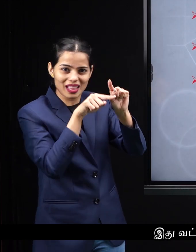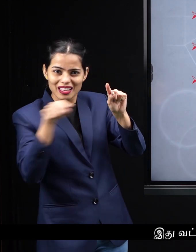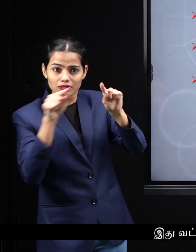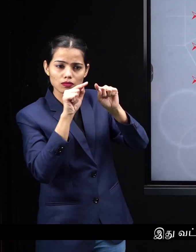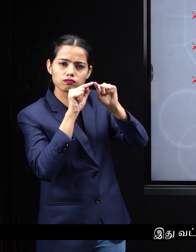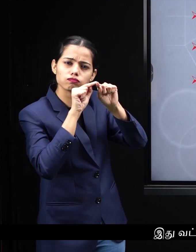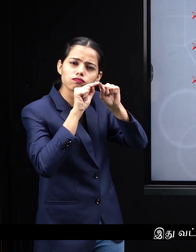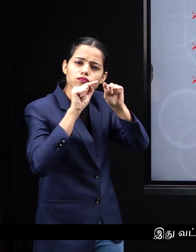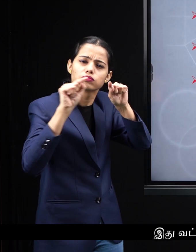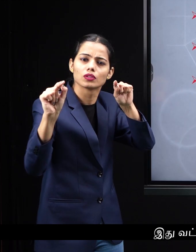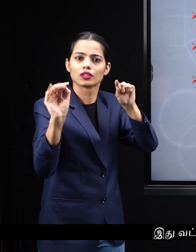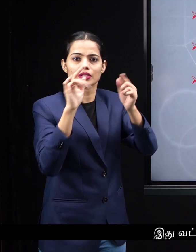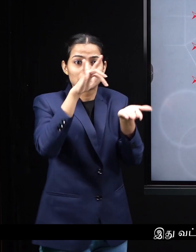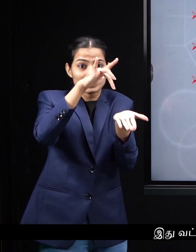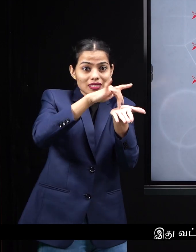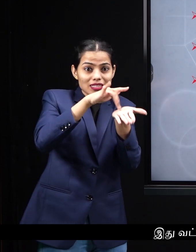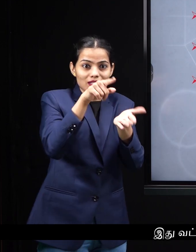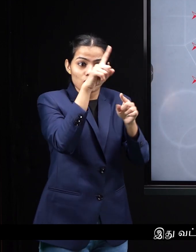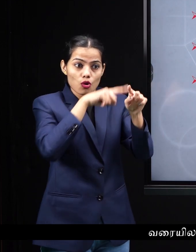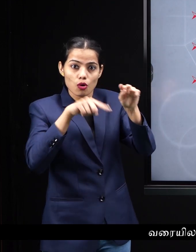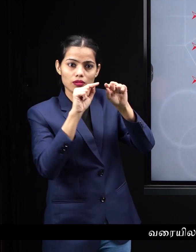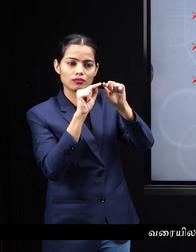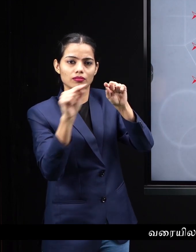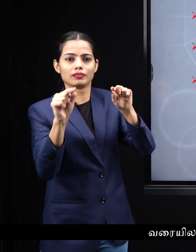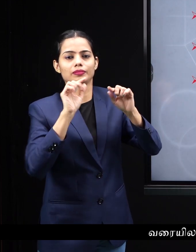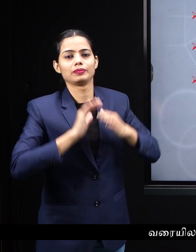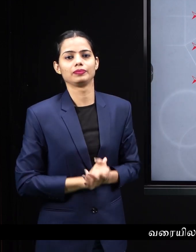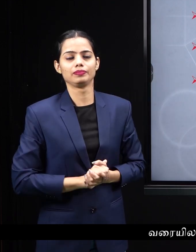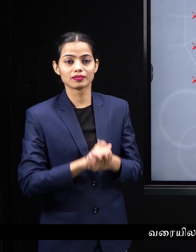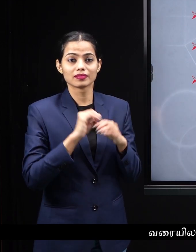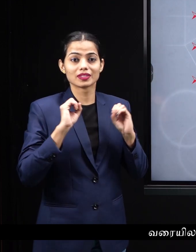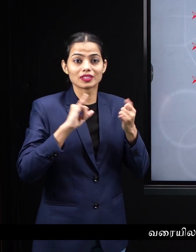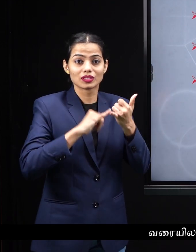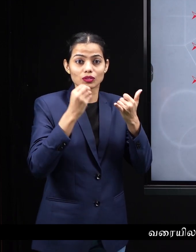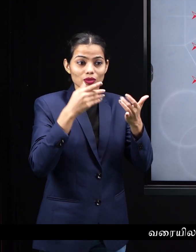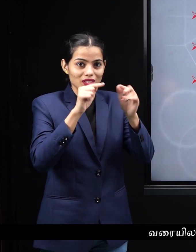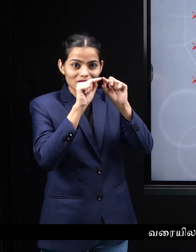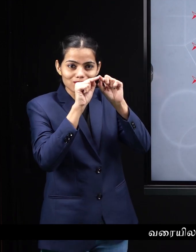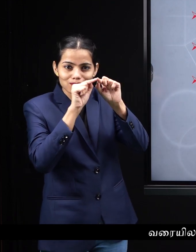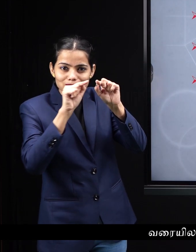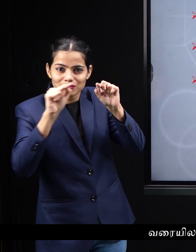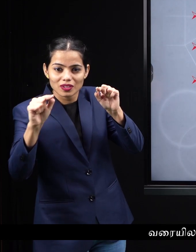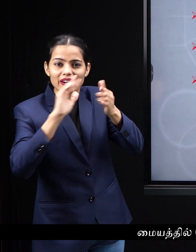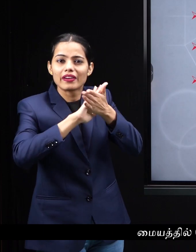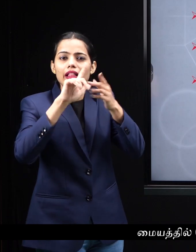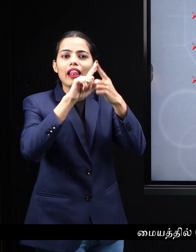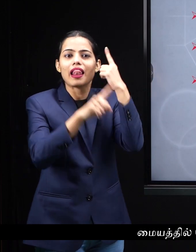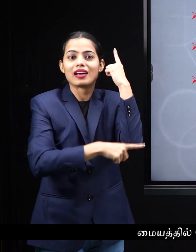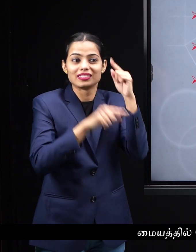வட்டத்தின் மையத்தில் இருந்து அதன் விளிம்பு வரையிலான வரிவு பிரிவாகும். எனவே வட்டத்தின் மையத்தில் தொடங்கும் அல்லது